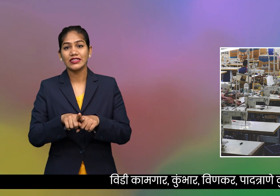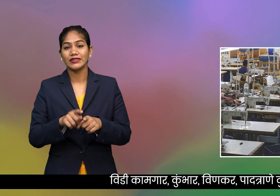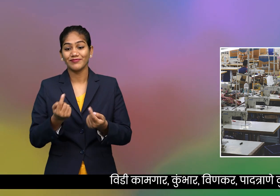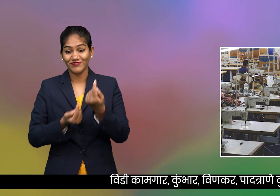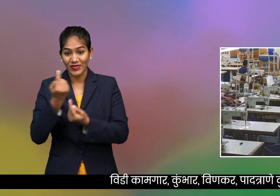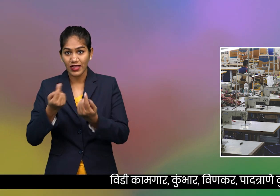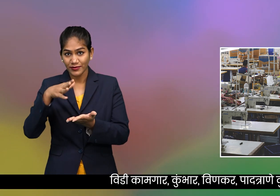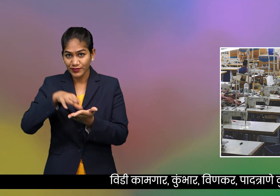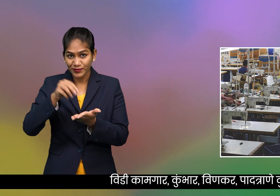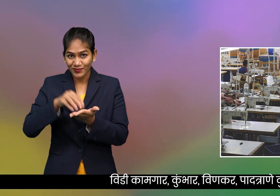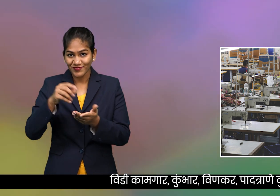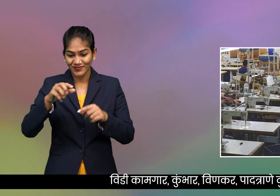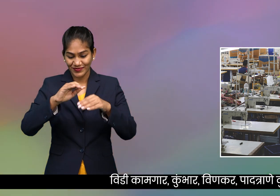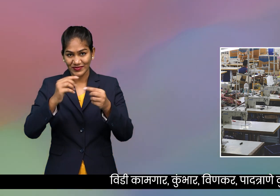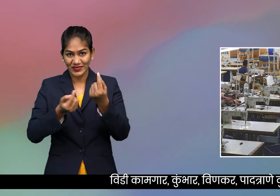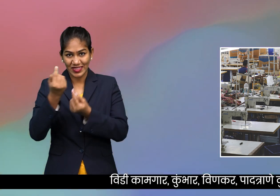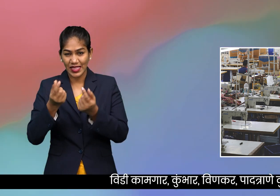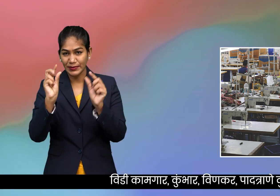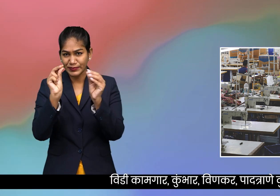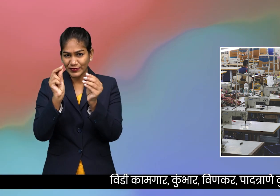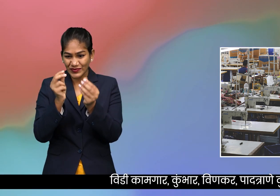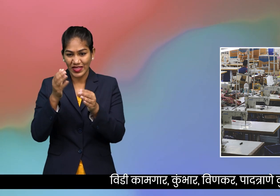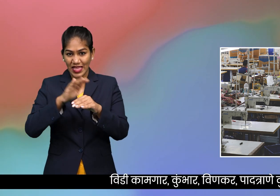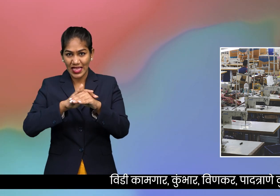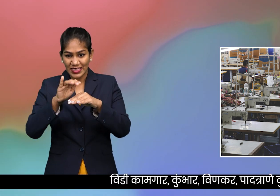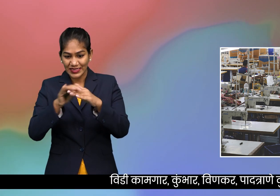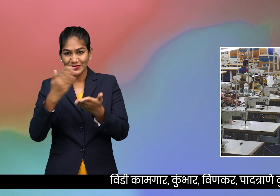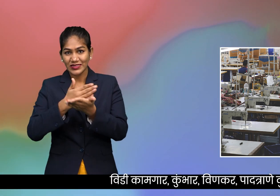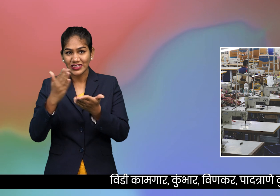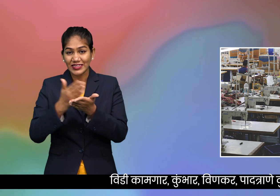विडी कामगार, कुंभार, विणकर, पादत्राणे दुरुस्त करणं